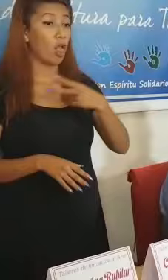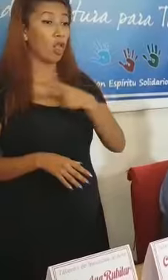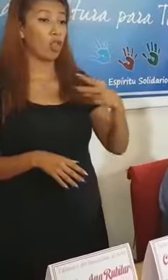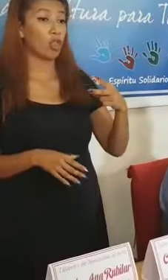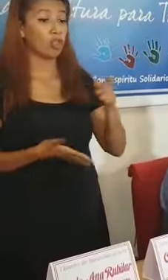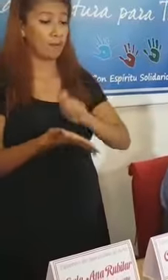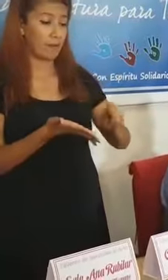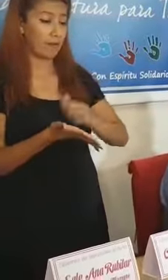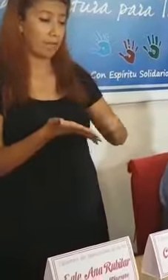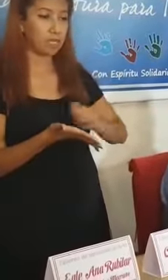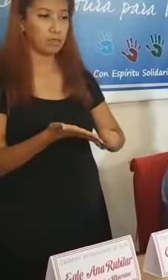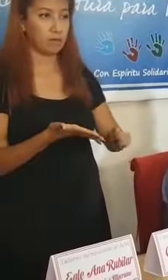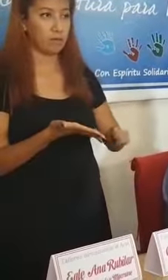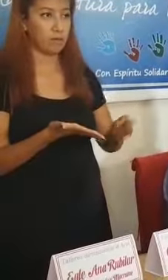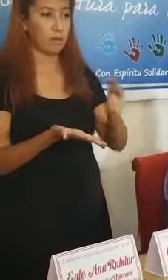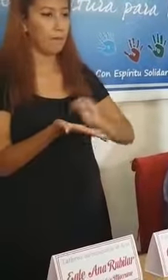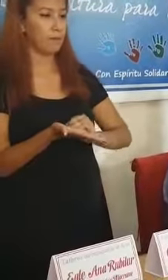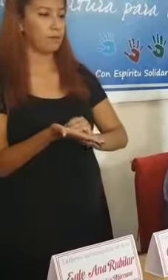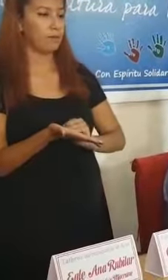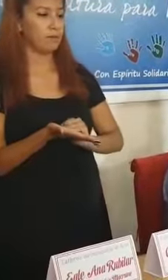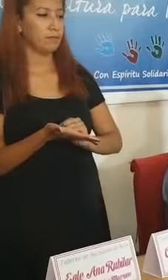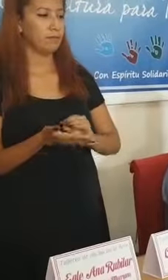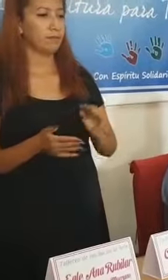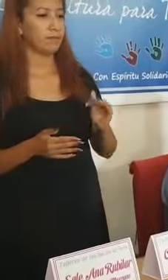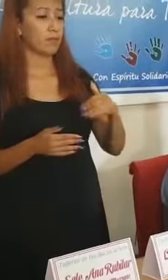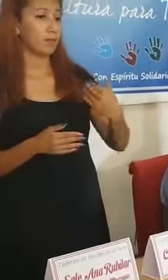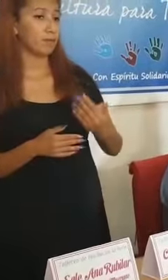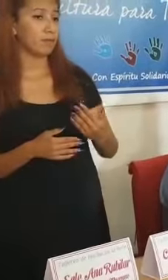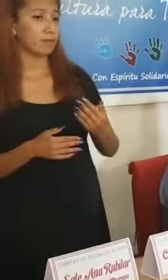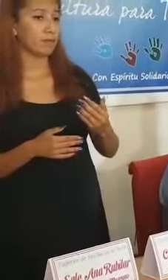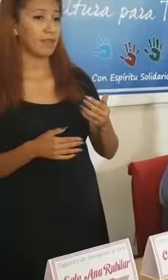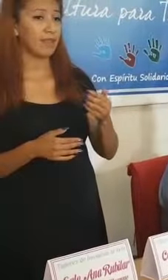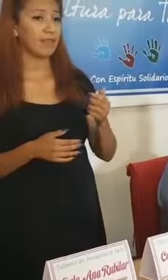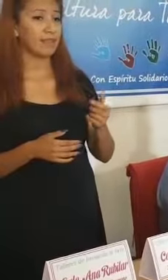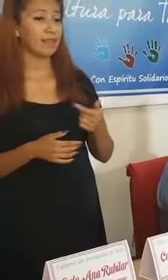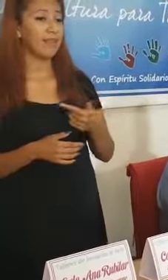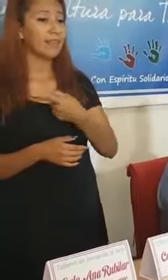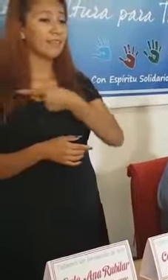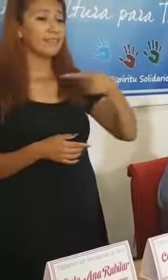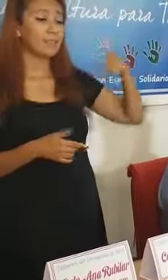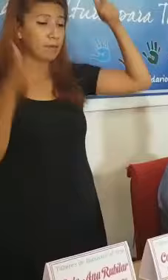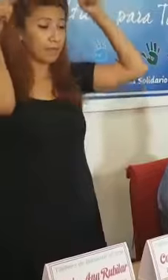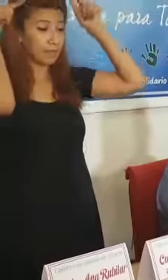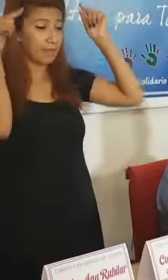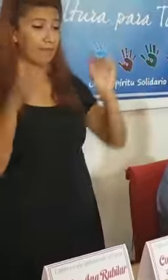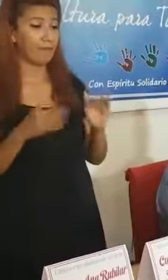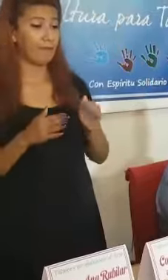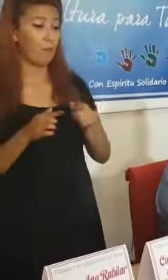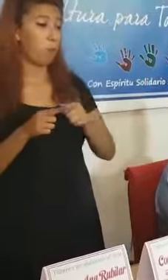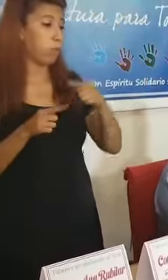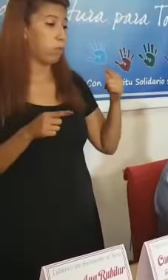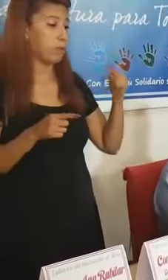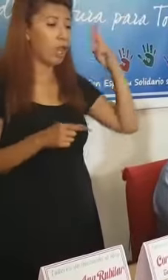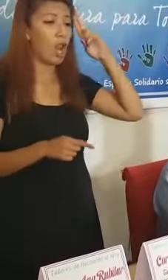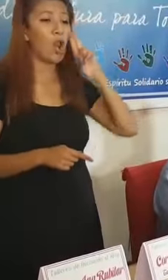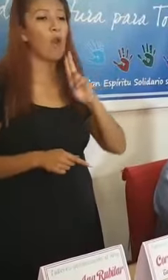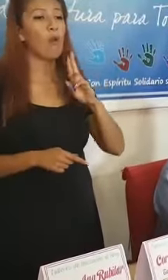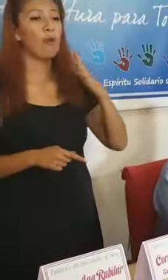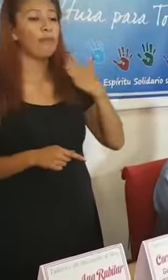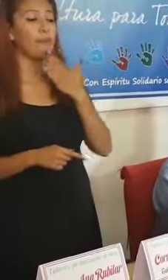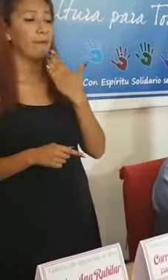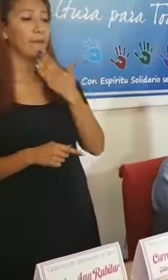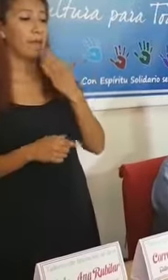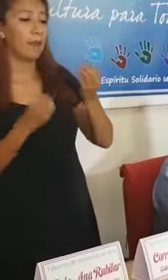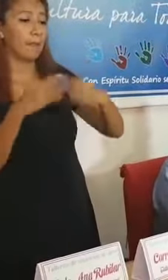2 semanas de inscripción, del 12 al 23, luego nos agarra Semana Santa en ese feriado largo y comenzamos el 9 de abril el